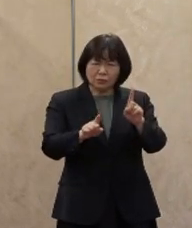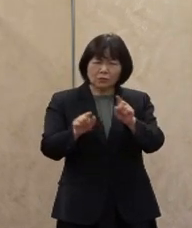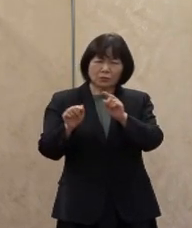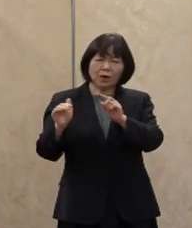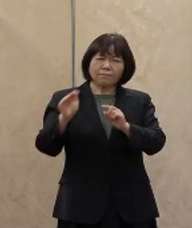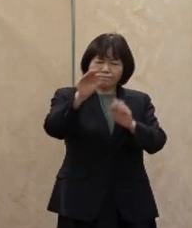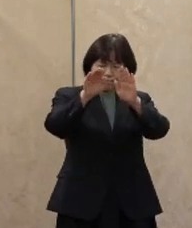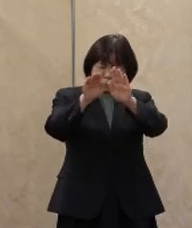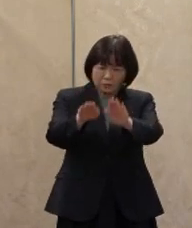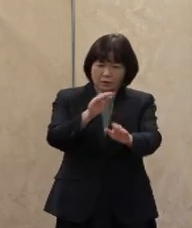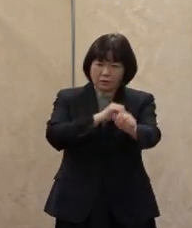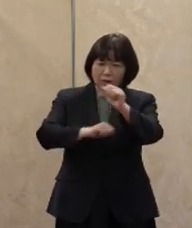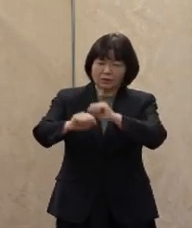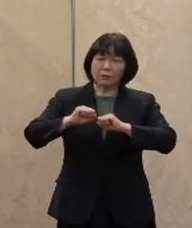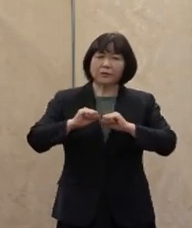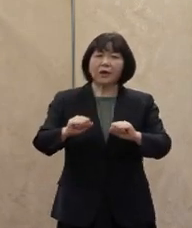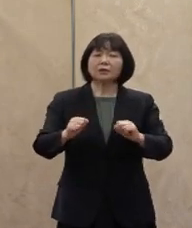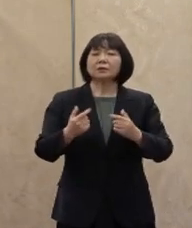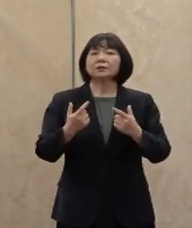ながら、